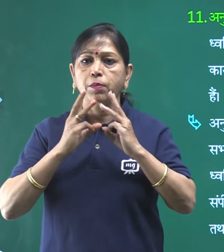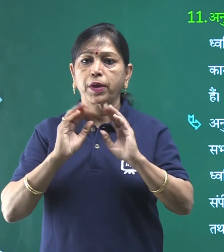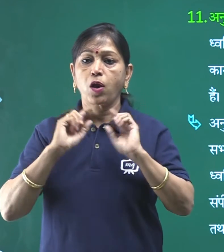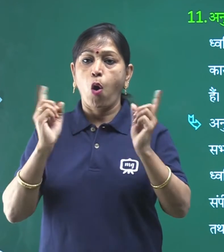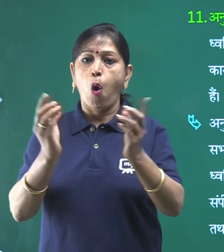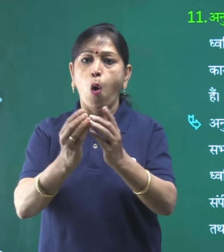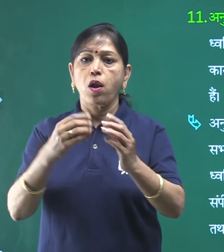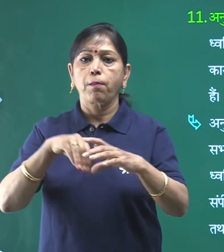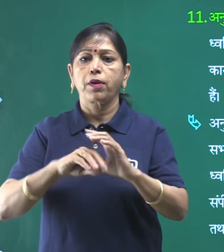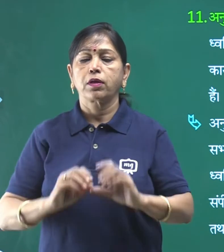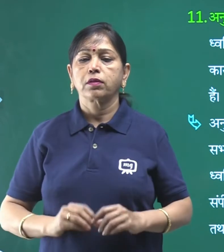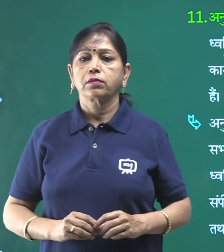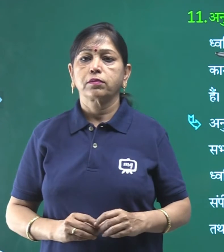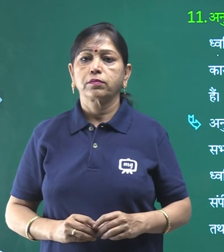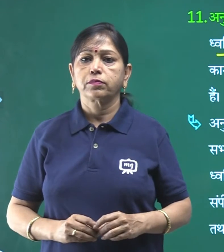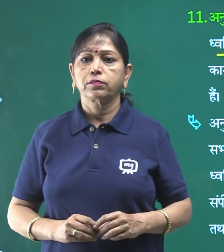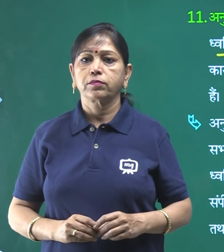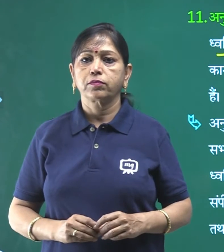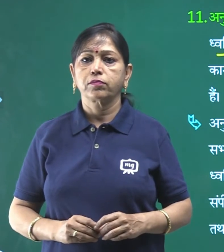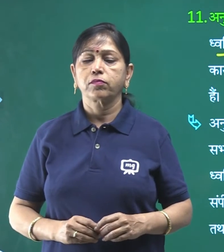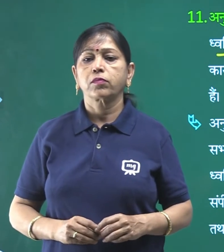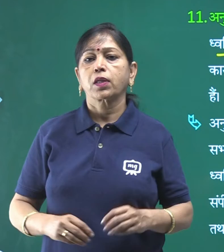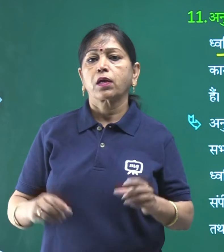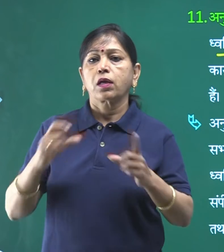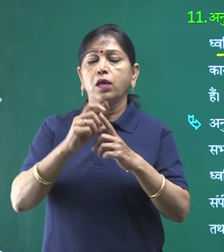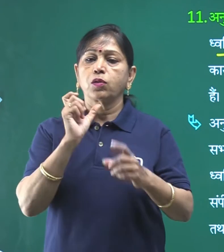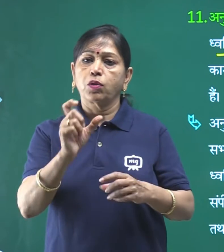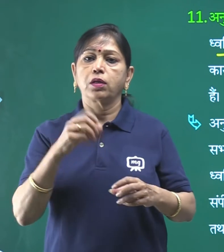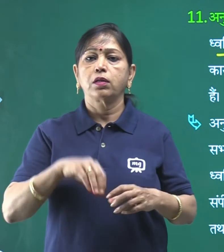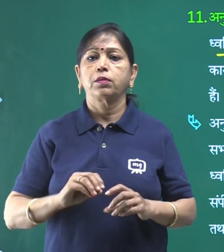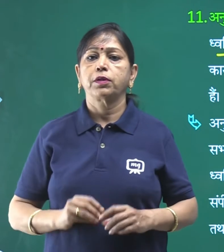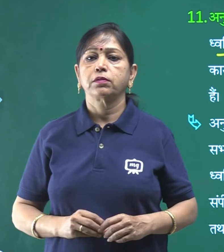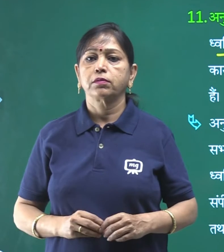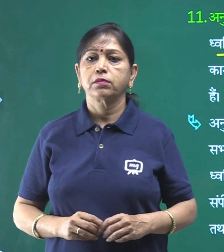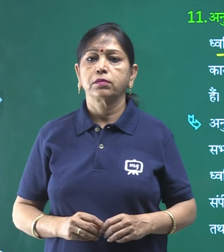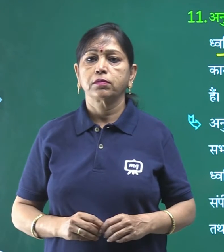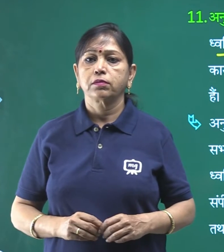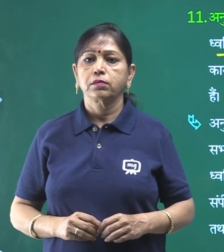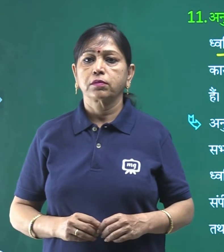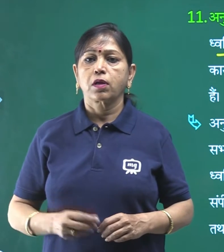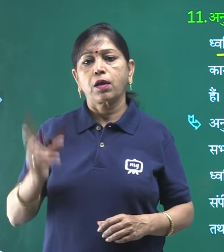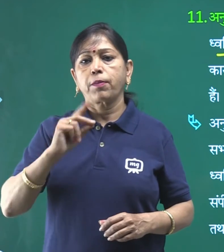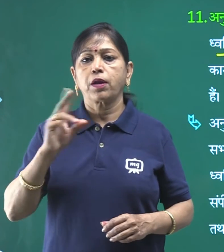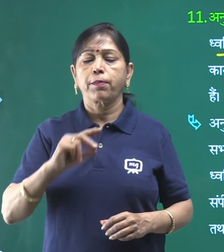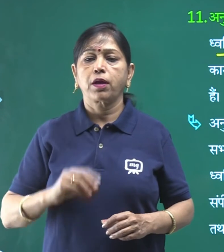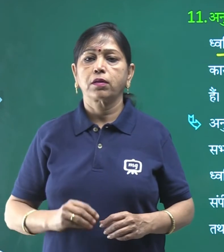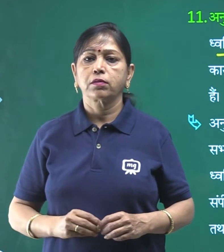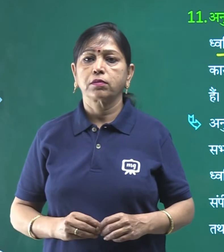ध्वनि निर्बंध बारंबार